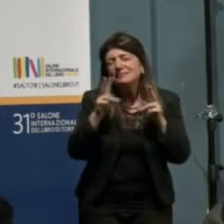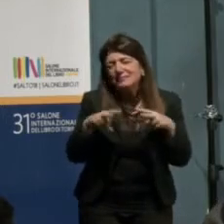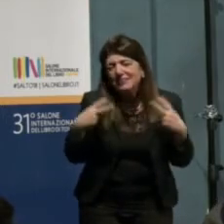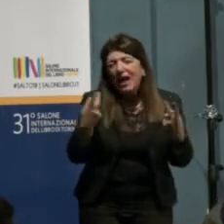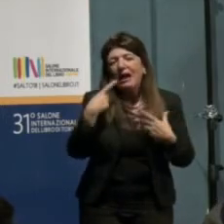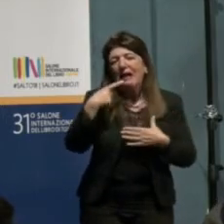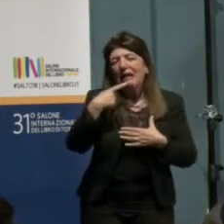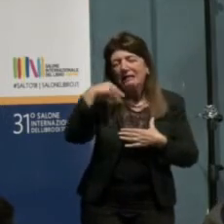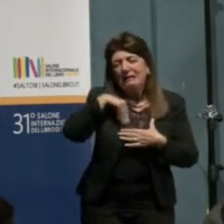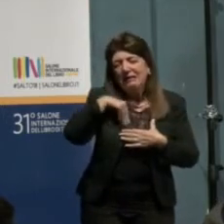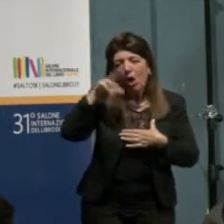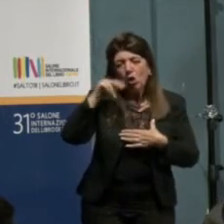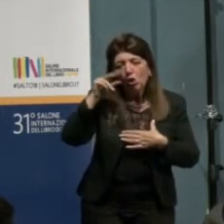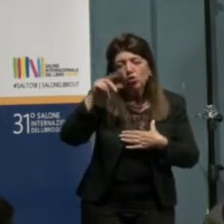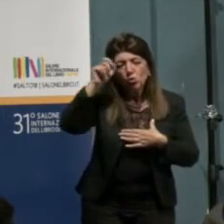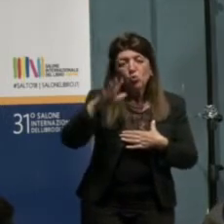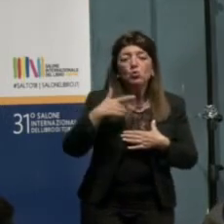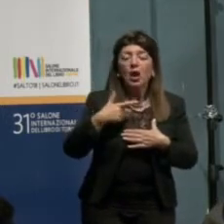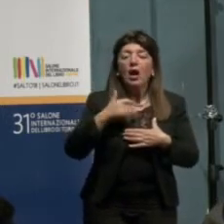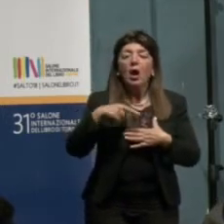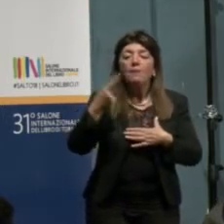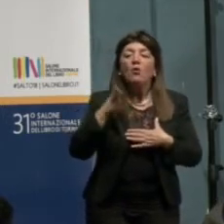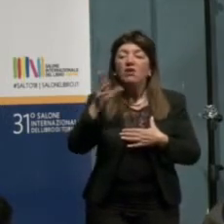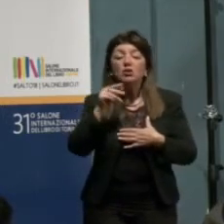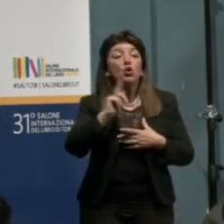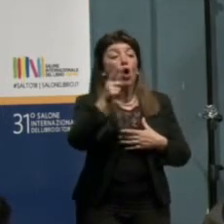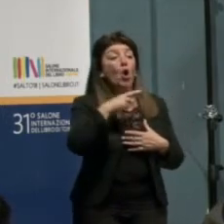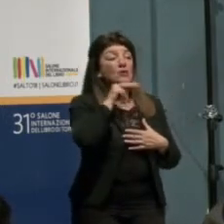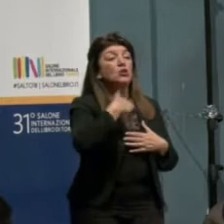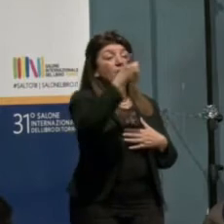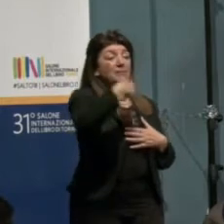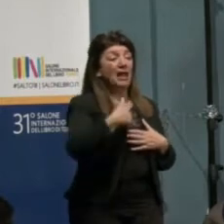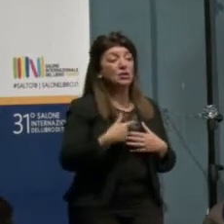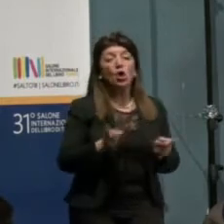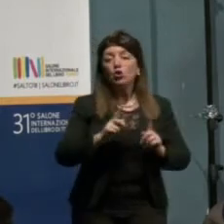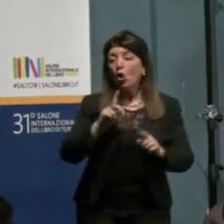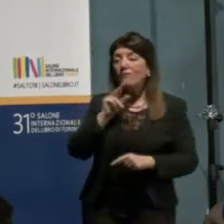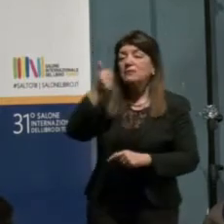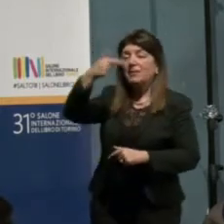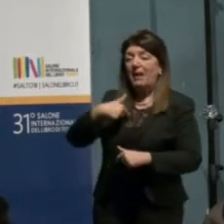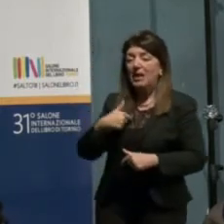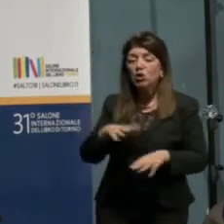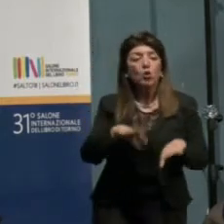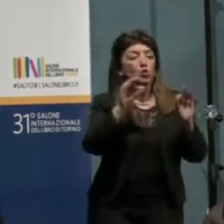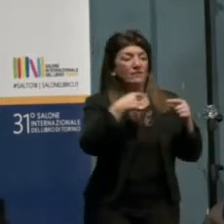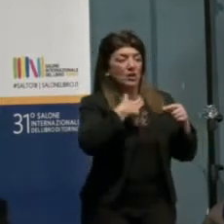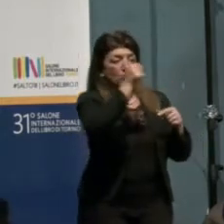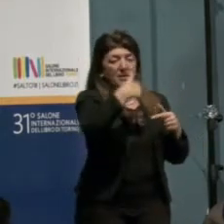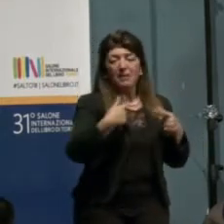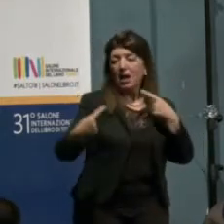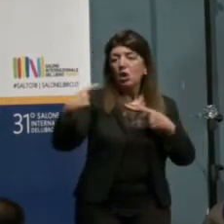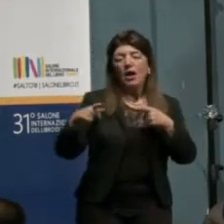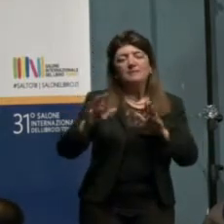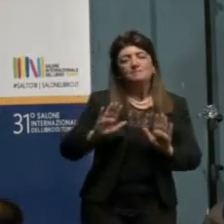cultura non vanno poi a di loeb è veramente avevo detto prima io l'ho detto prima io ho trovato prima io ecco